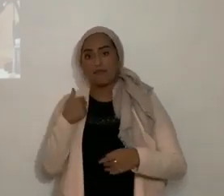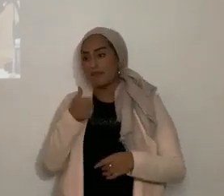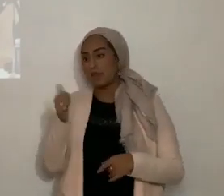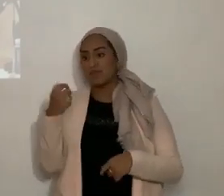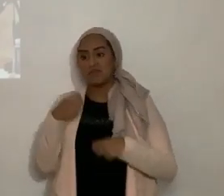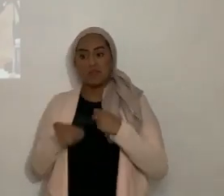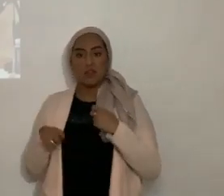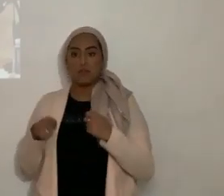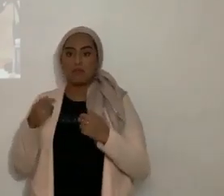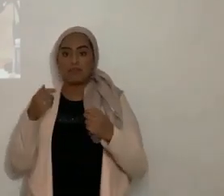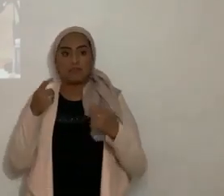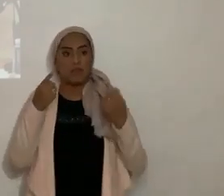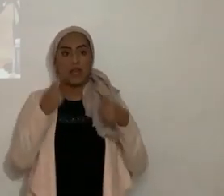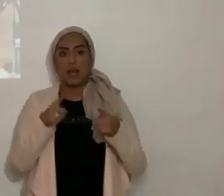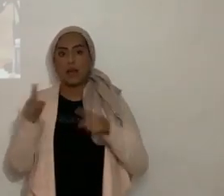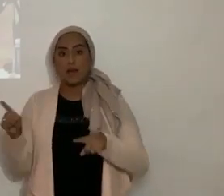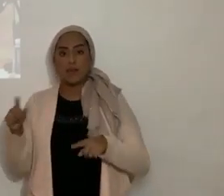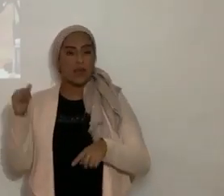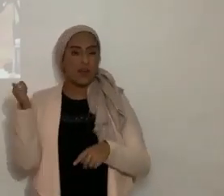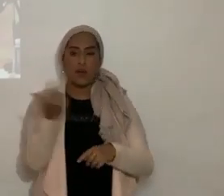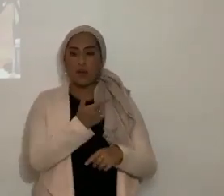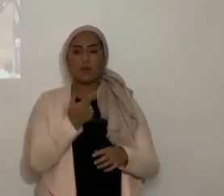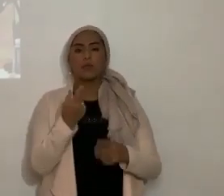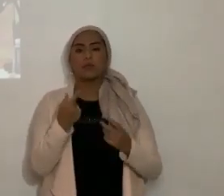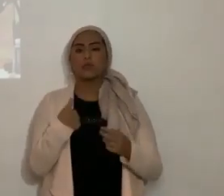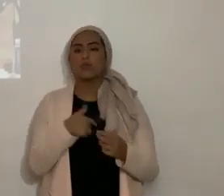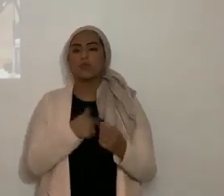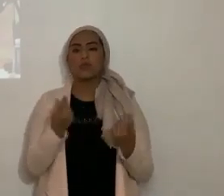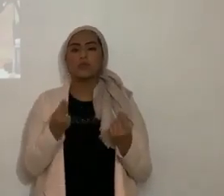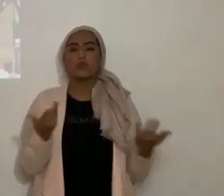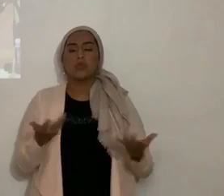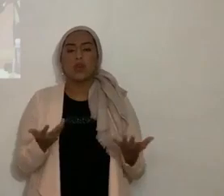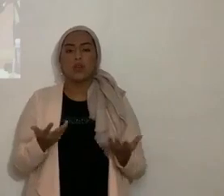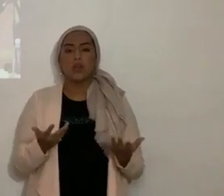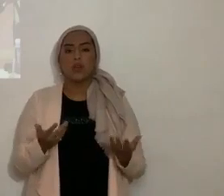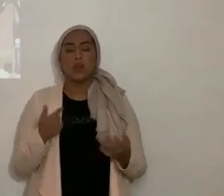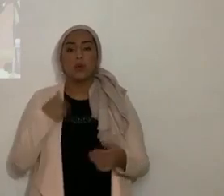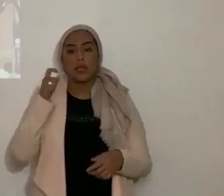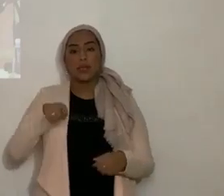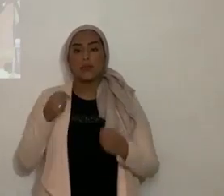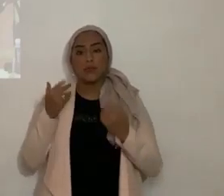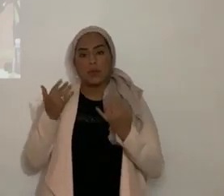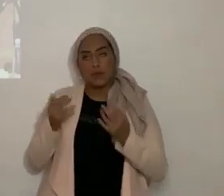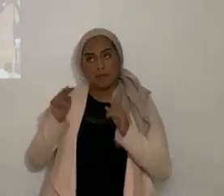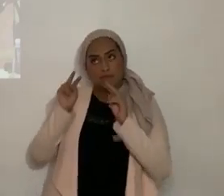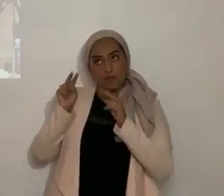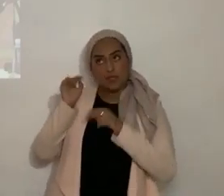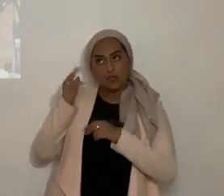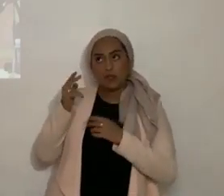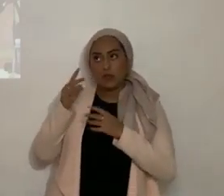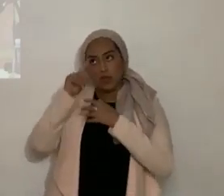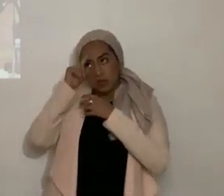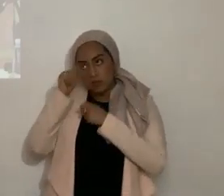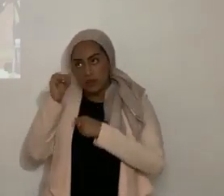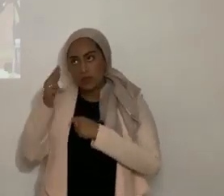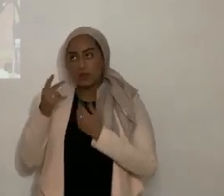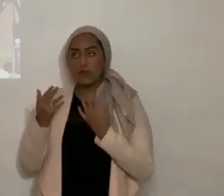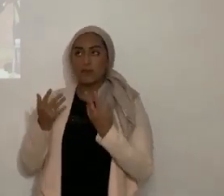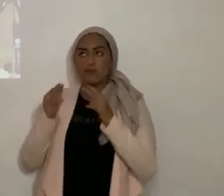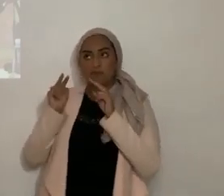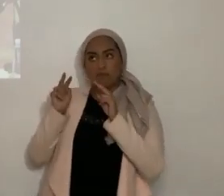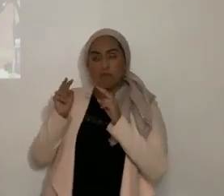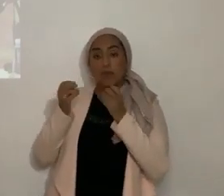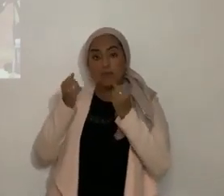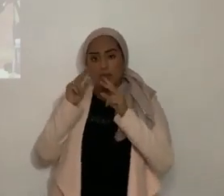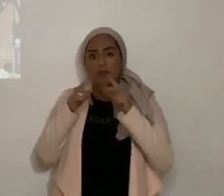pasando una tribulación, yo, todos, ¿y qué hacemos? ¿Qué tenemos que hacer? Esperar en Yahweh, confiar en Yahweh. Y